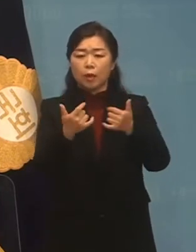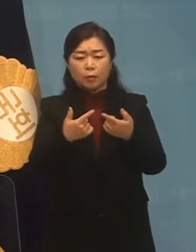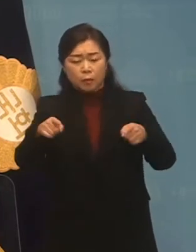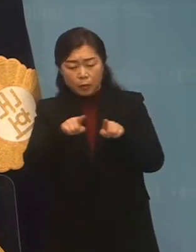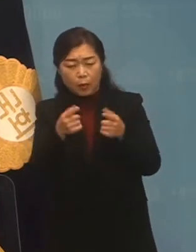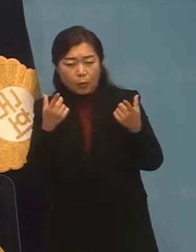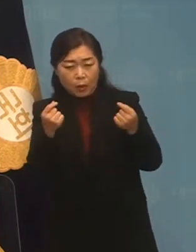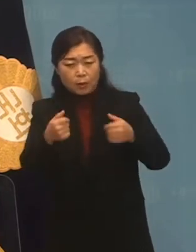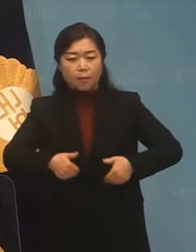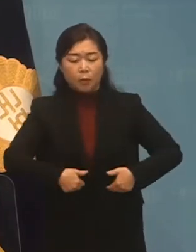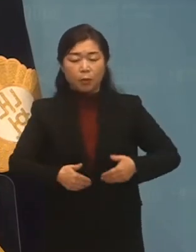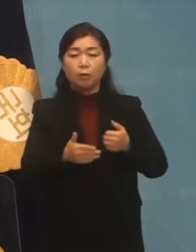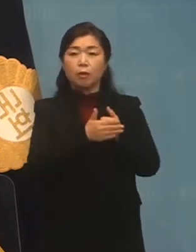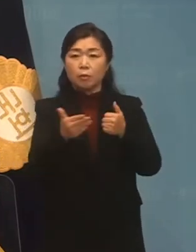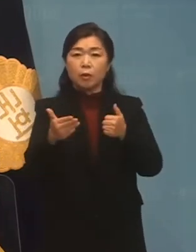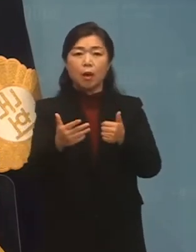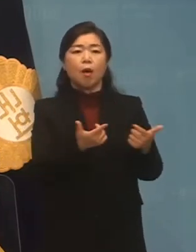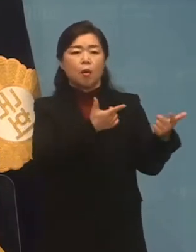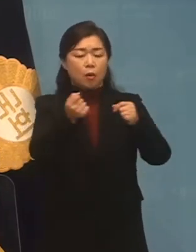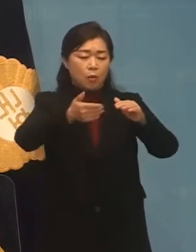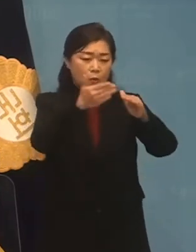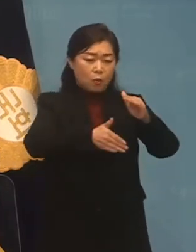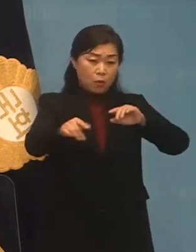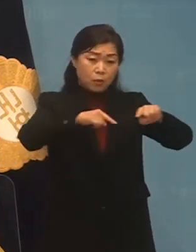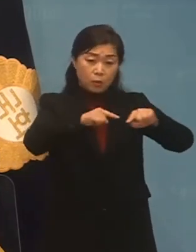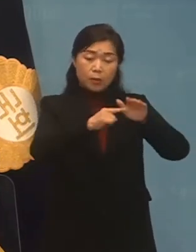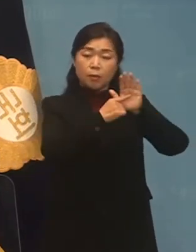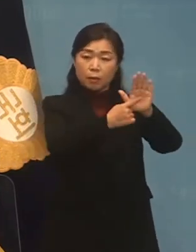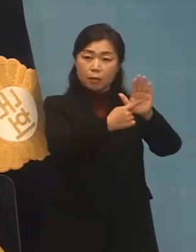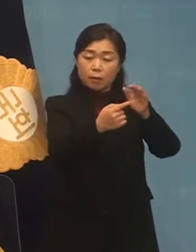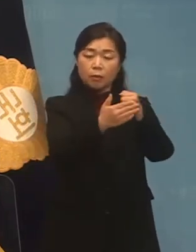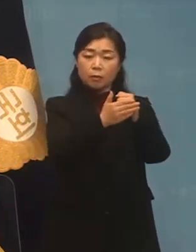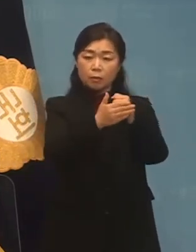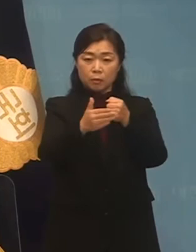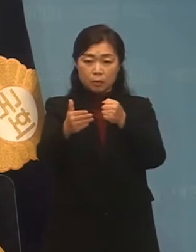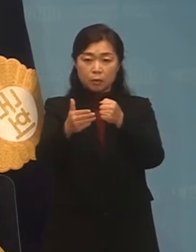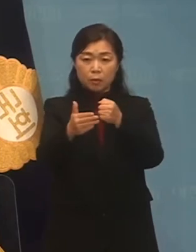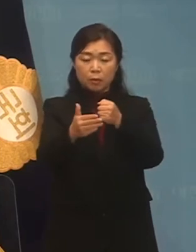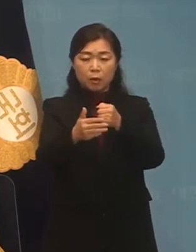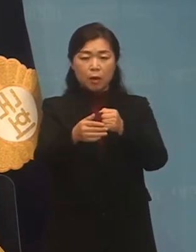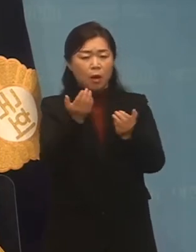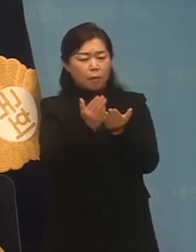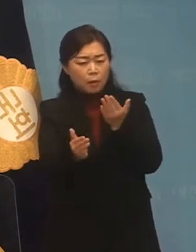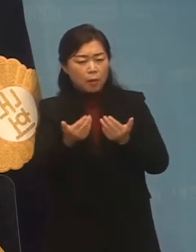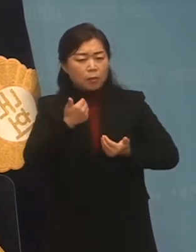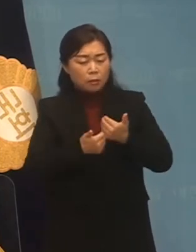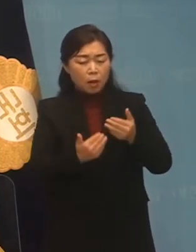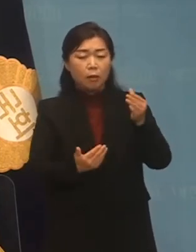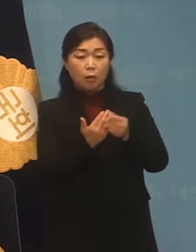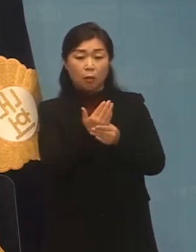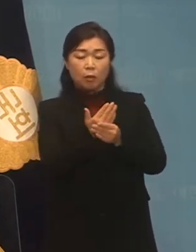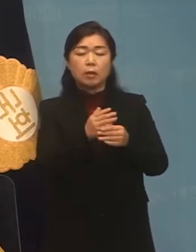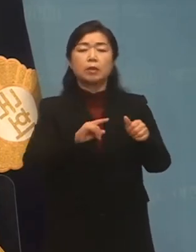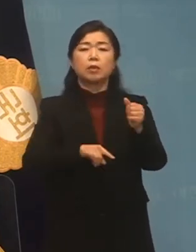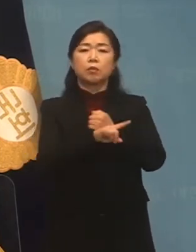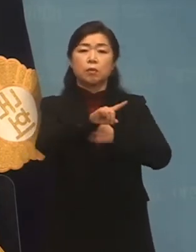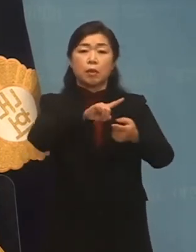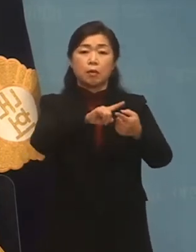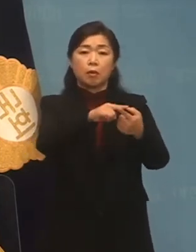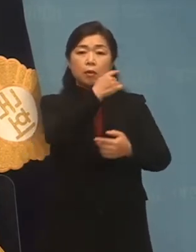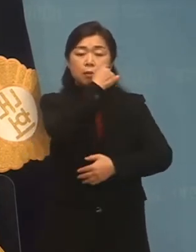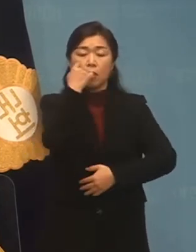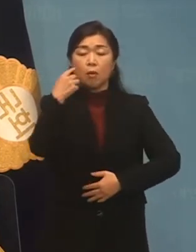공동체의 필요에 따라 이루어지는 공공정책입니다. 따라서 부작용에 대한 인과관계, 인과성의